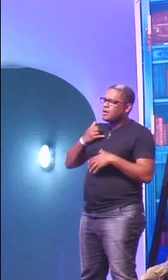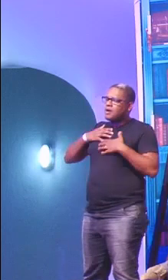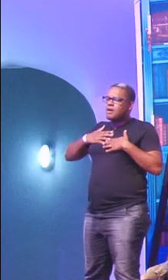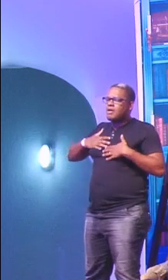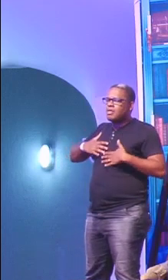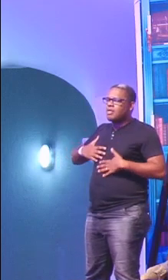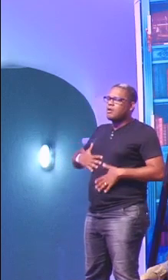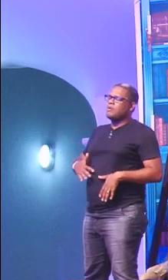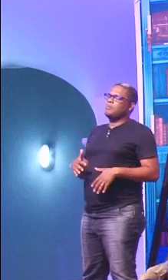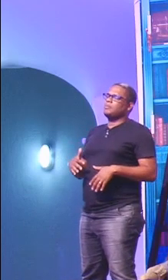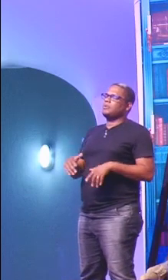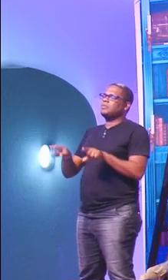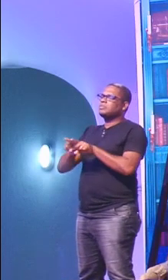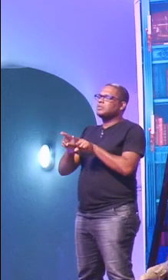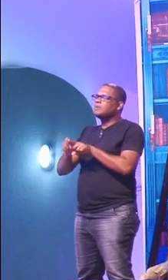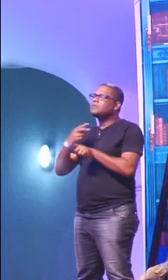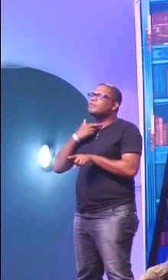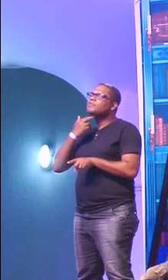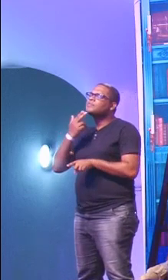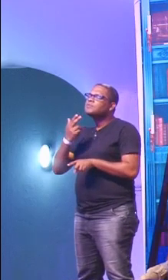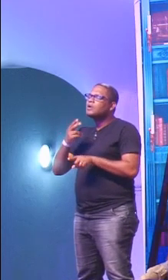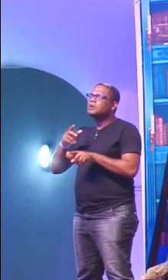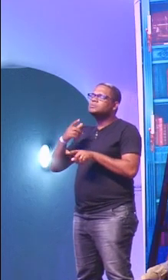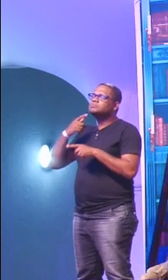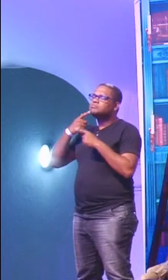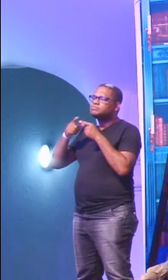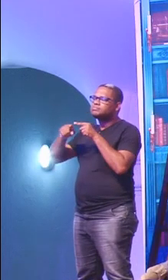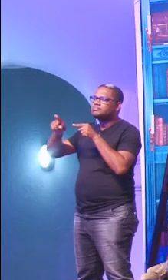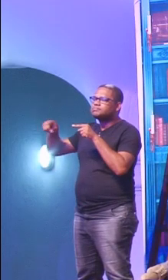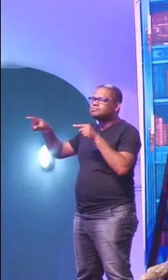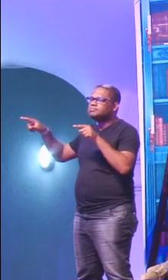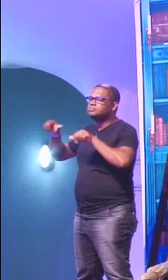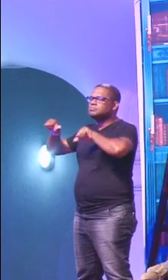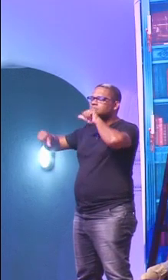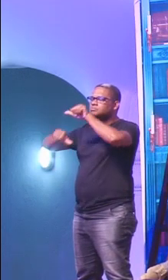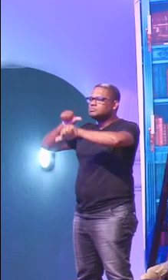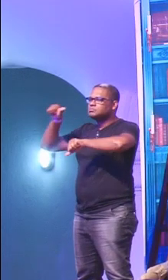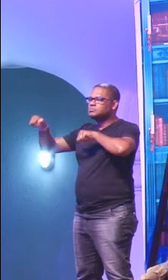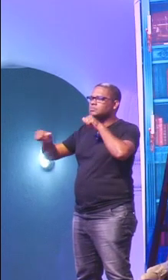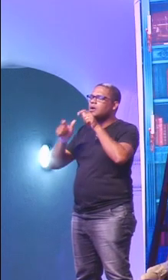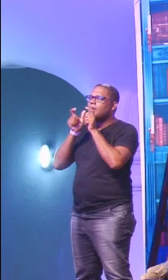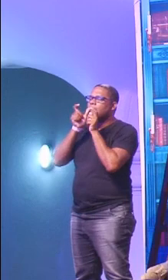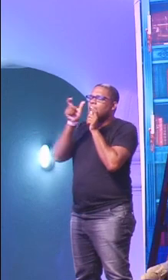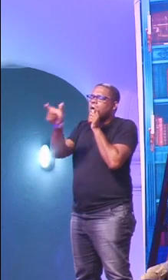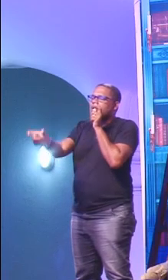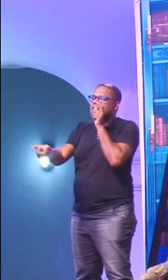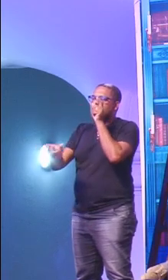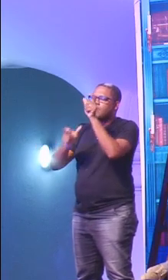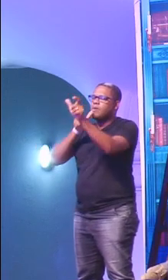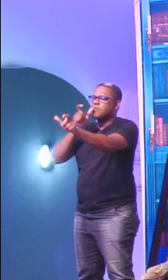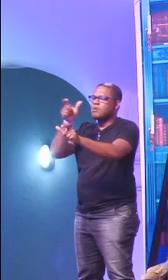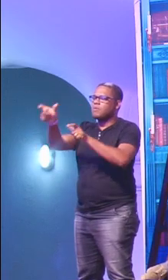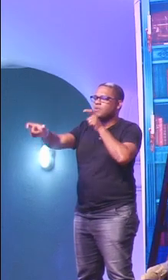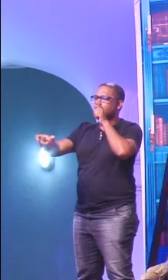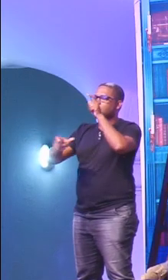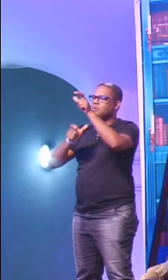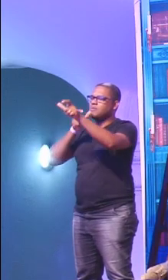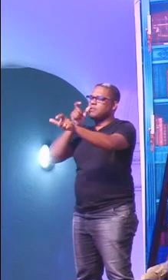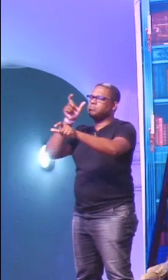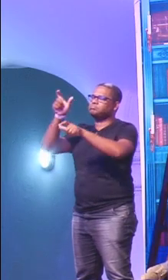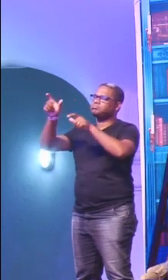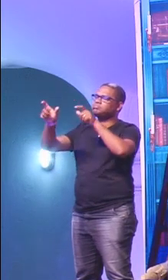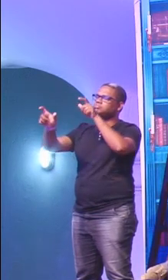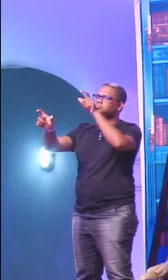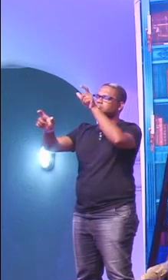parecia que até o timbre de sua voz se modificava. As palavras saltavam de sua boca, subiam a montanha e se perdiam entre